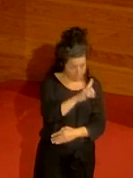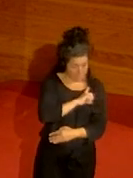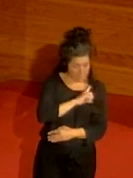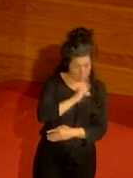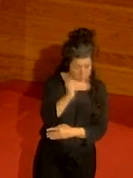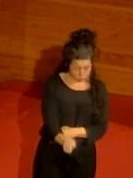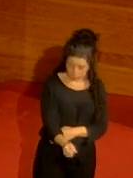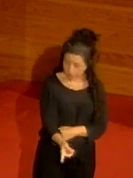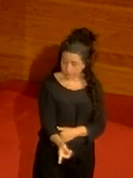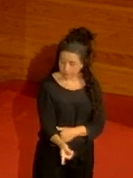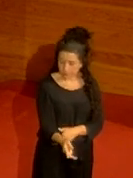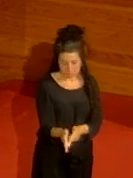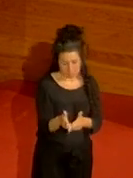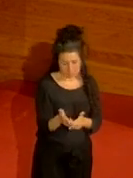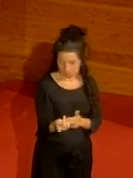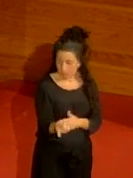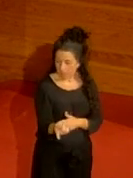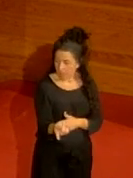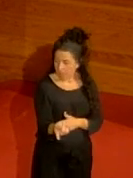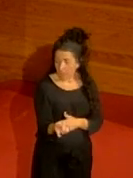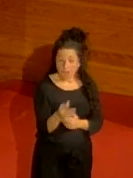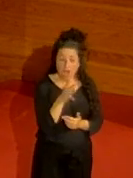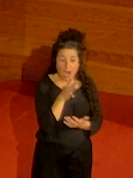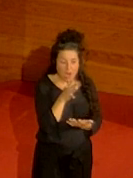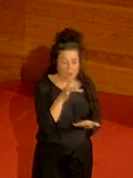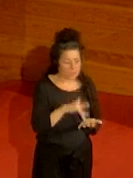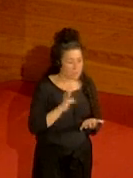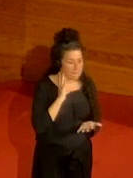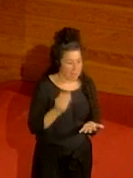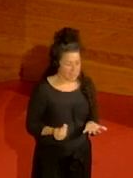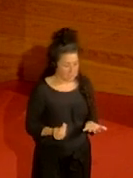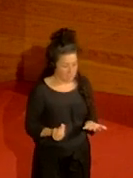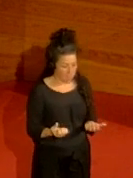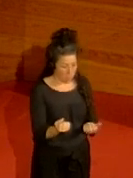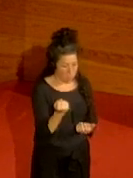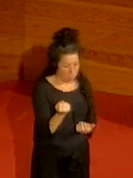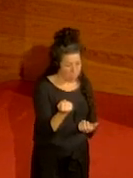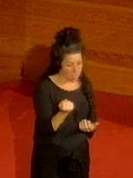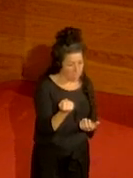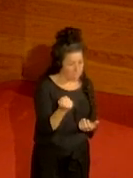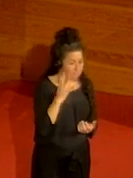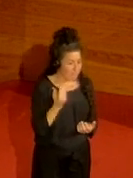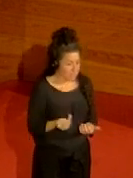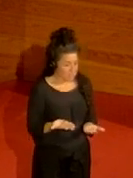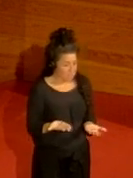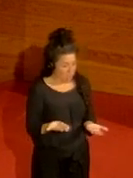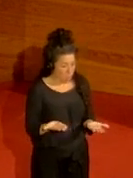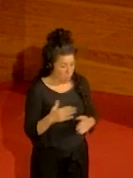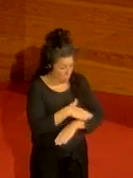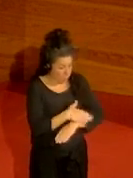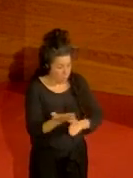ahora en en Palestina que ante esta falta de de un poder palestino de un